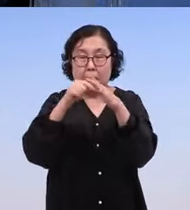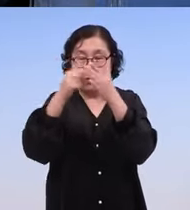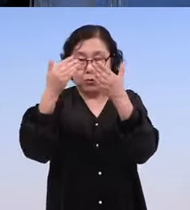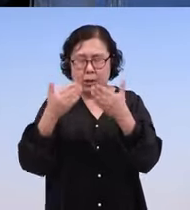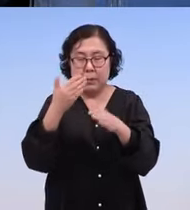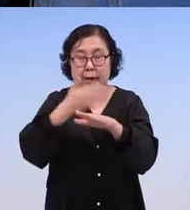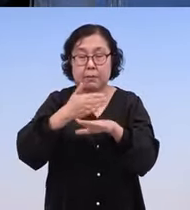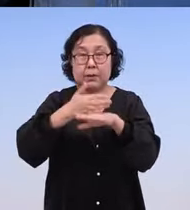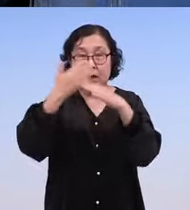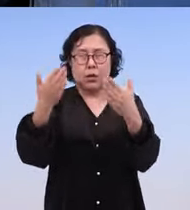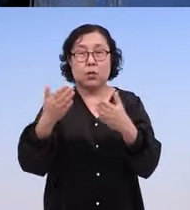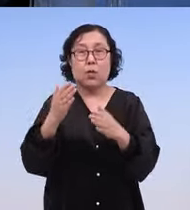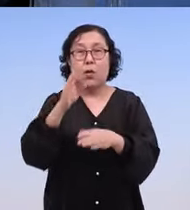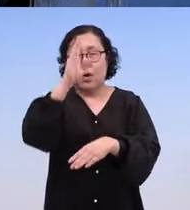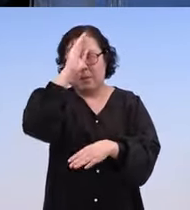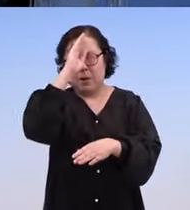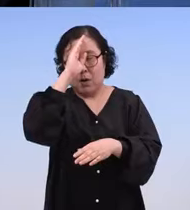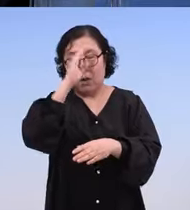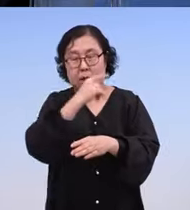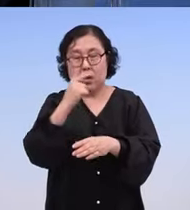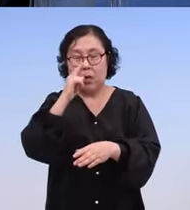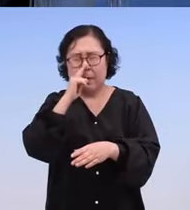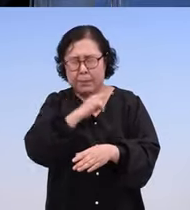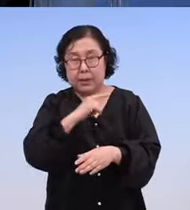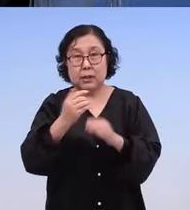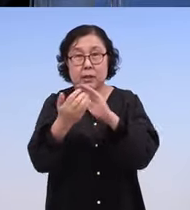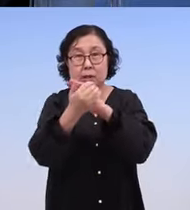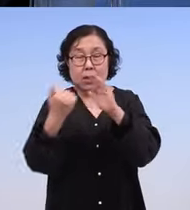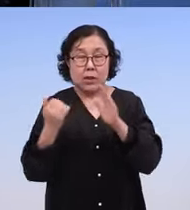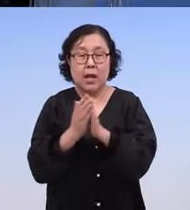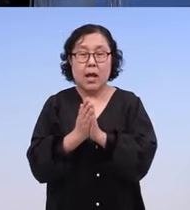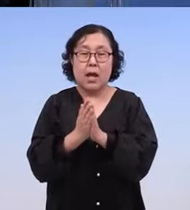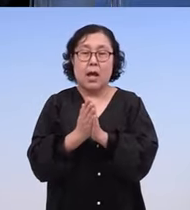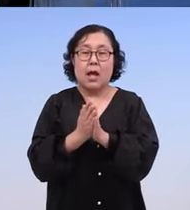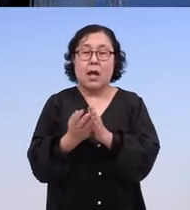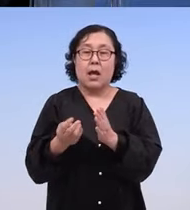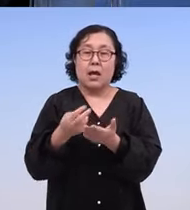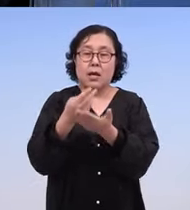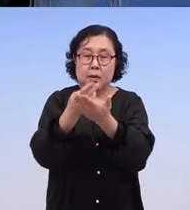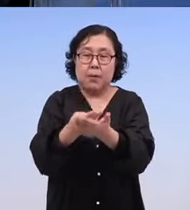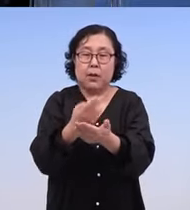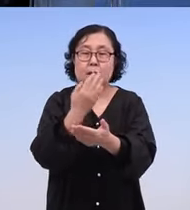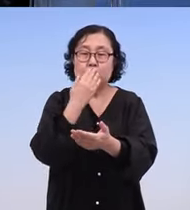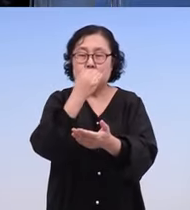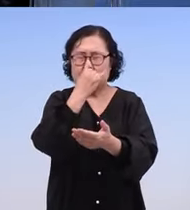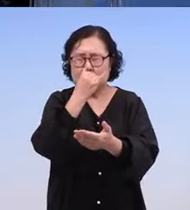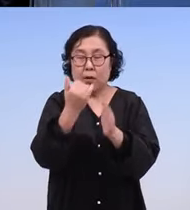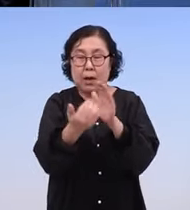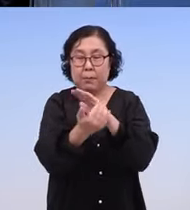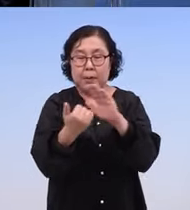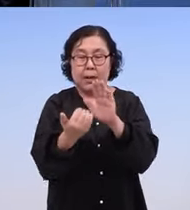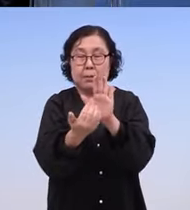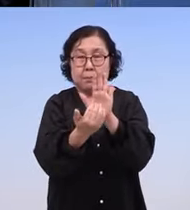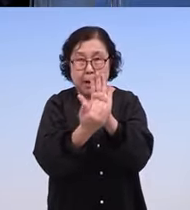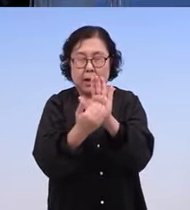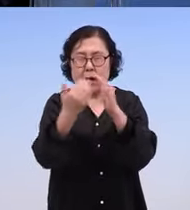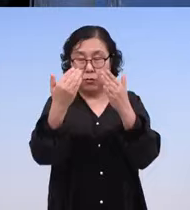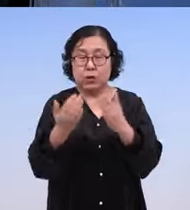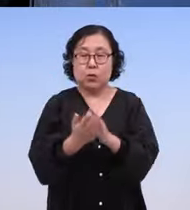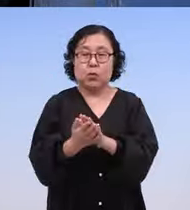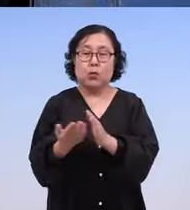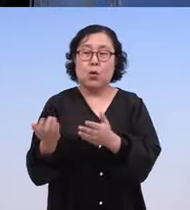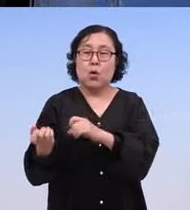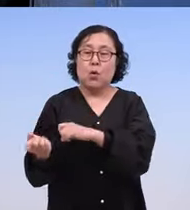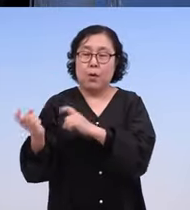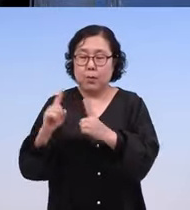감사하고, 병이 더 악화되기 전에 입원으로 예방해 주심에 감사드리고, 또한 회복되어 퇴원할 수 있게